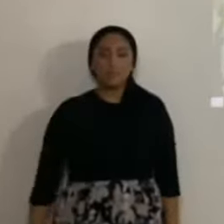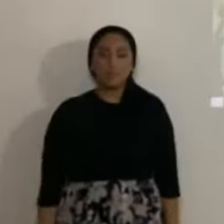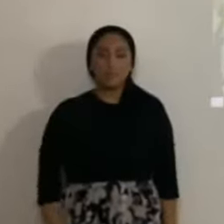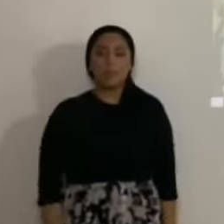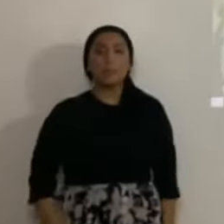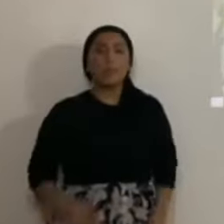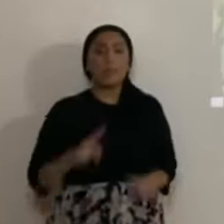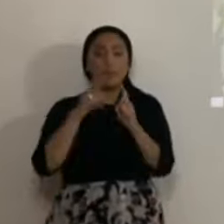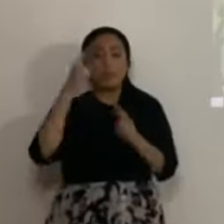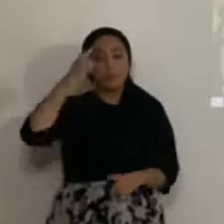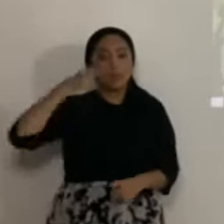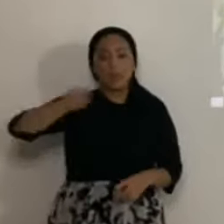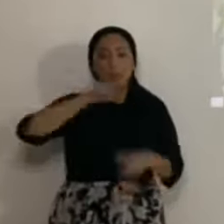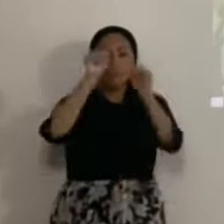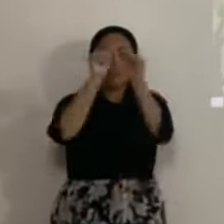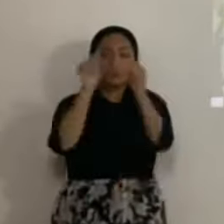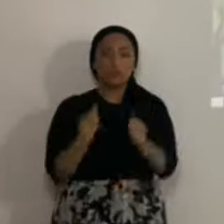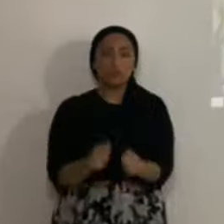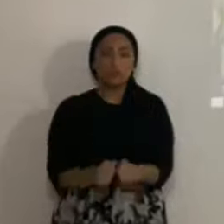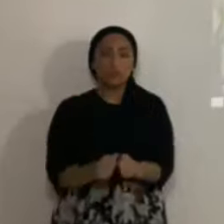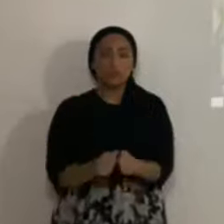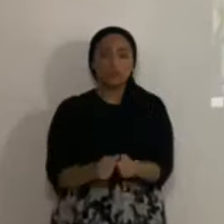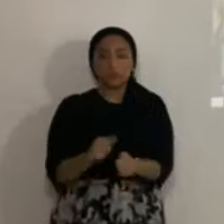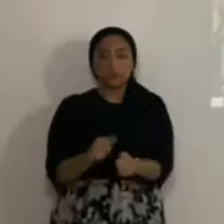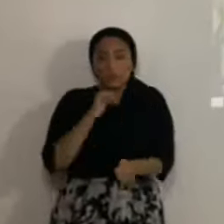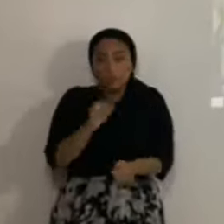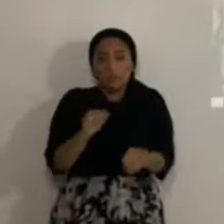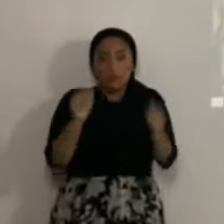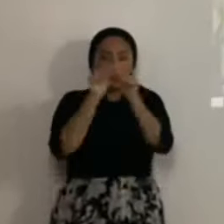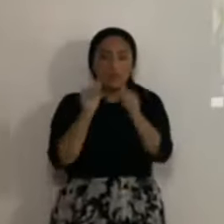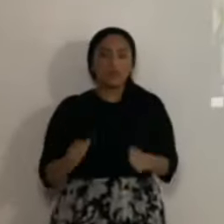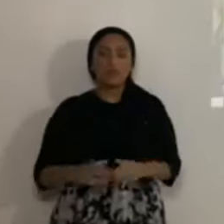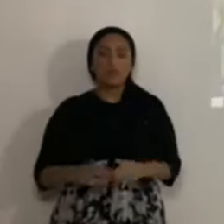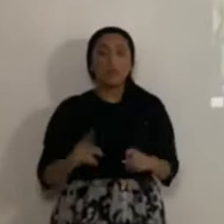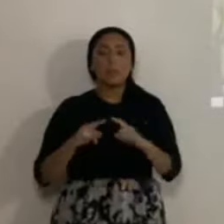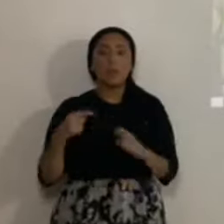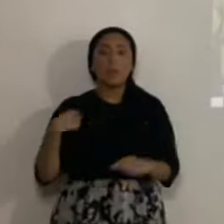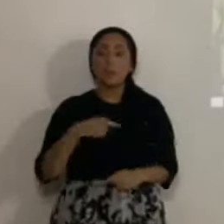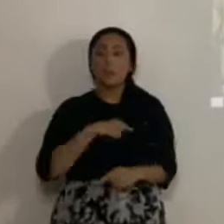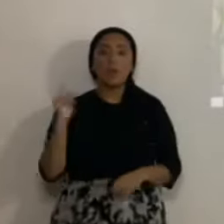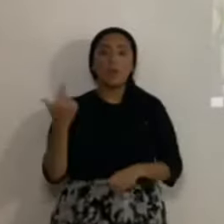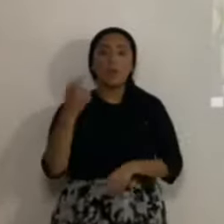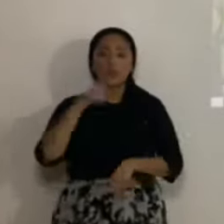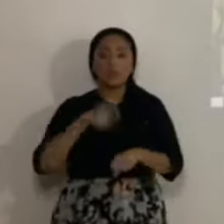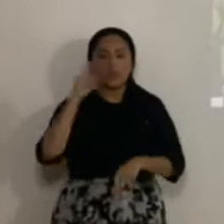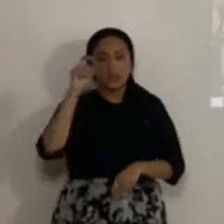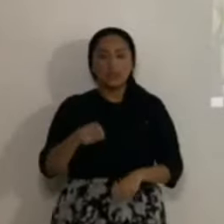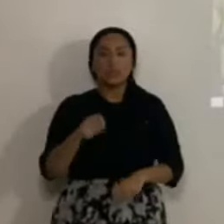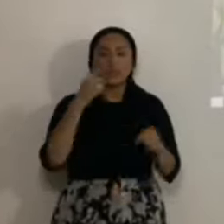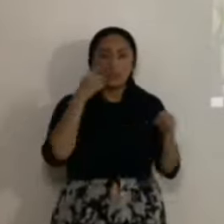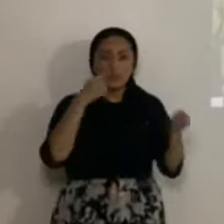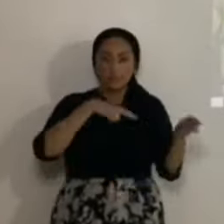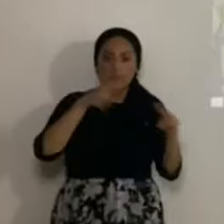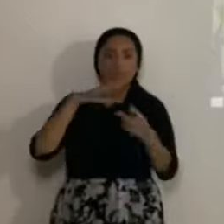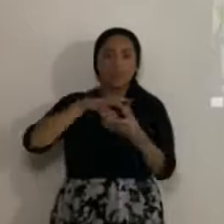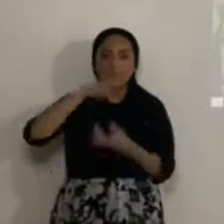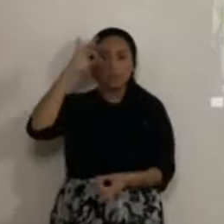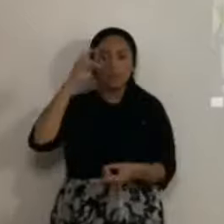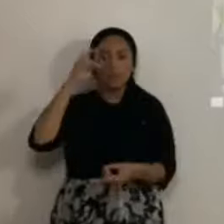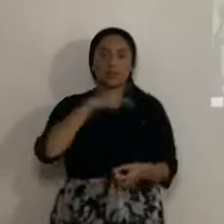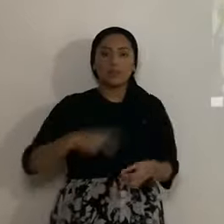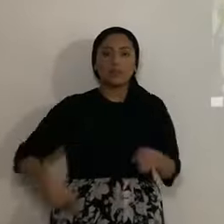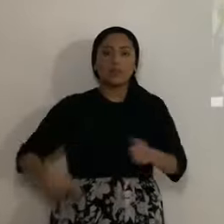Pero para ellos es idolatría. Es idolatría. Pero nosotros todo el tiempo debemos estar mirando en el espíritu al rey, el rey y